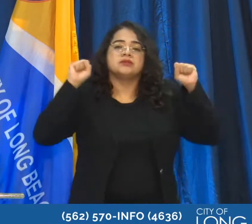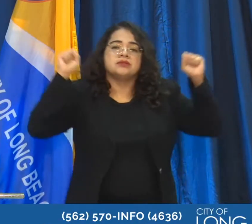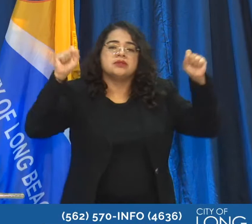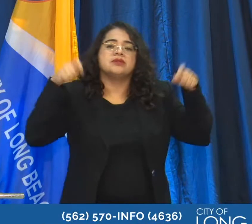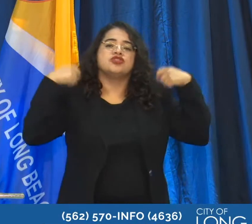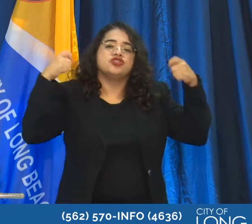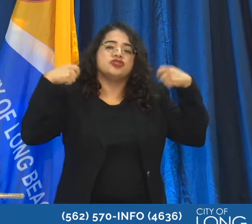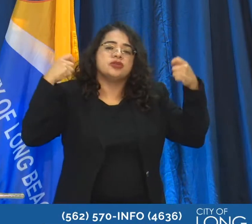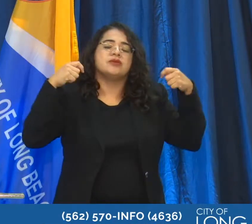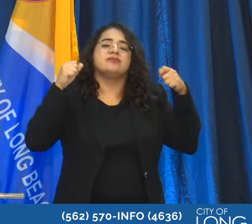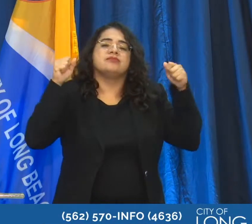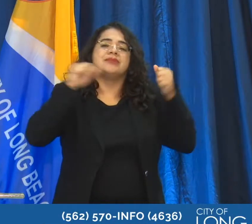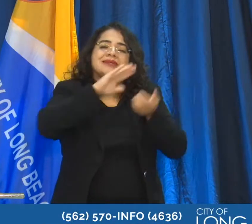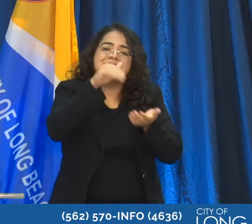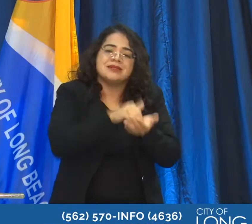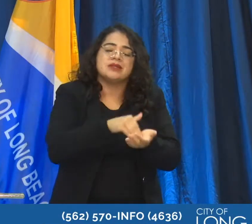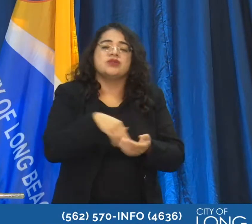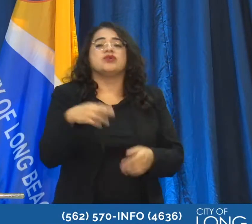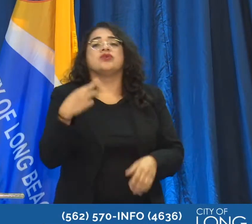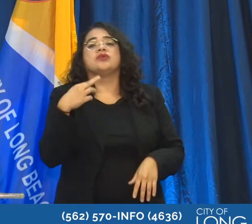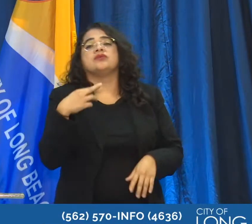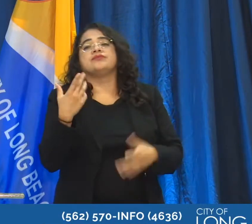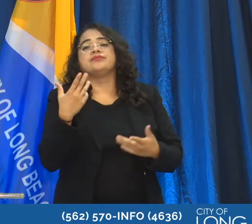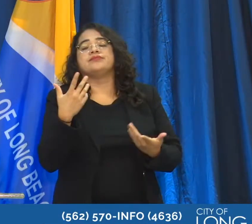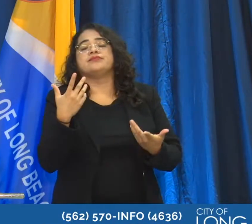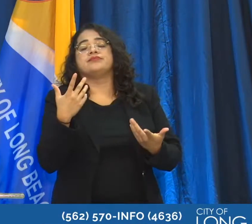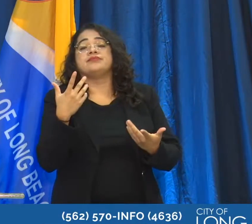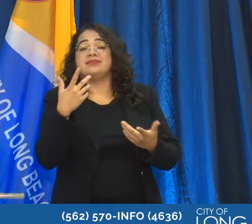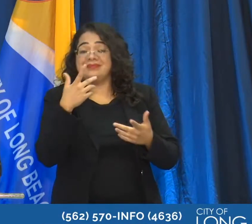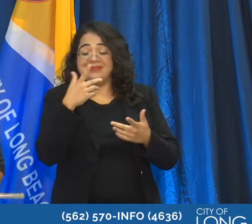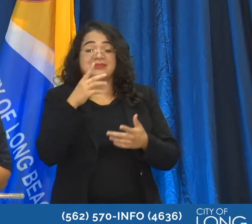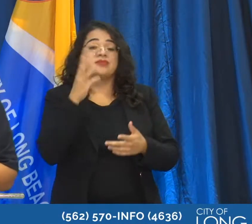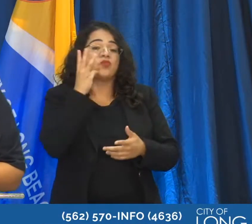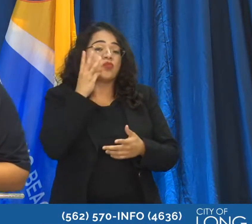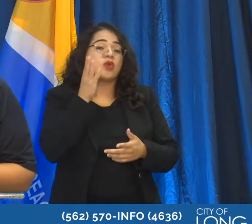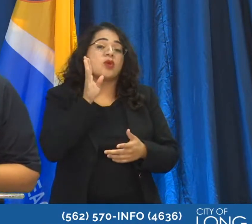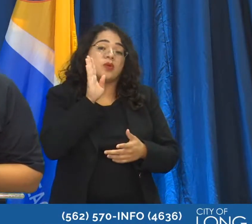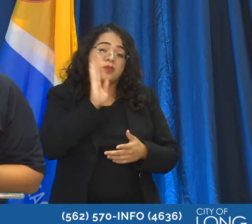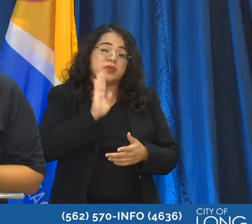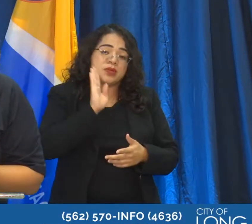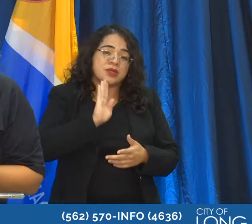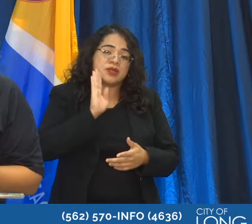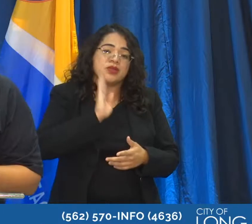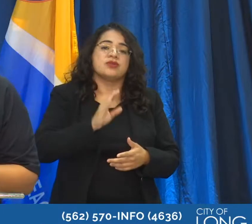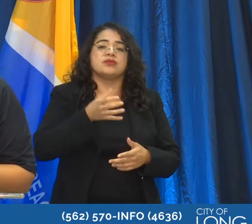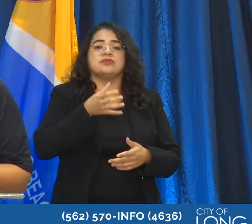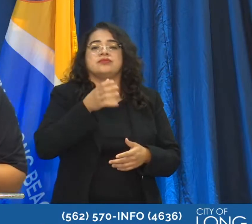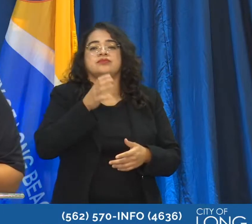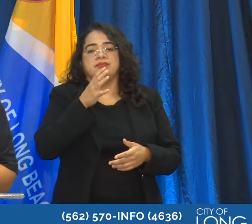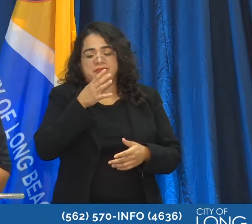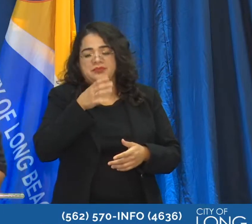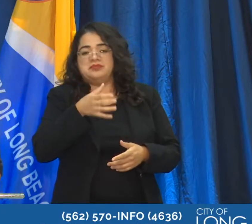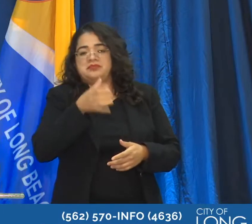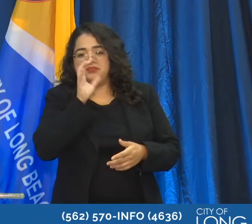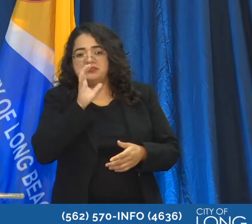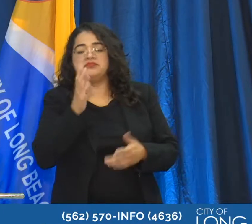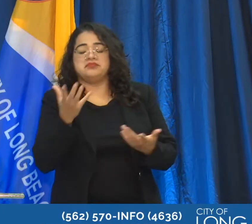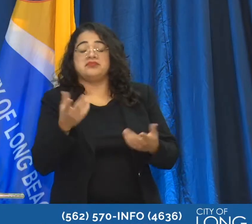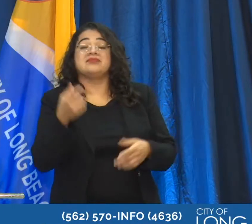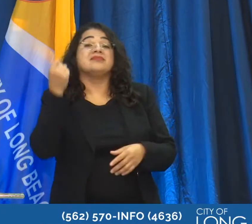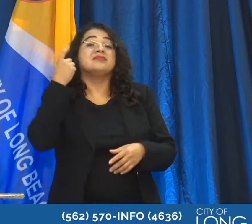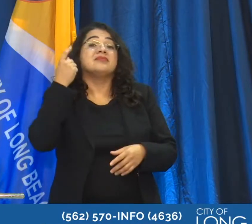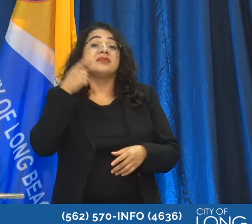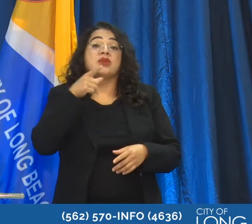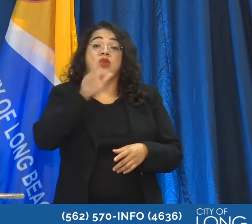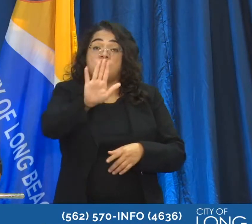cerrados, también hasta los restaurantes, áreas cerrados. Si es que su negocio puede funcionar en aire libre o afuera, sí